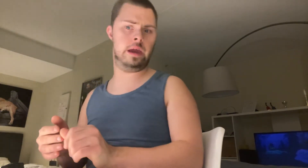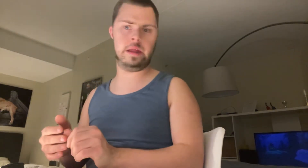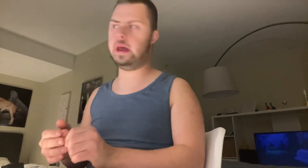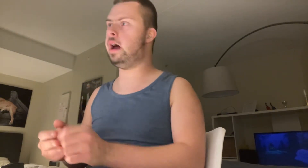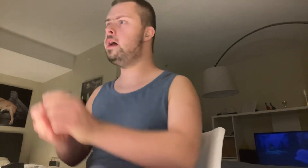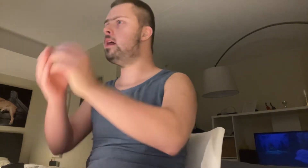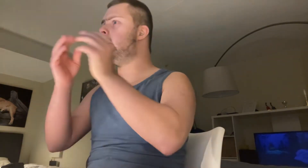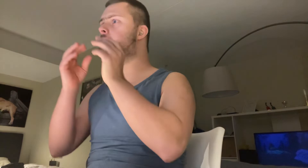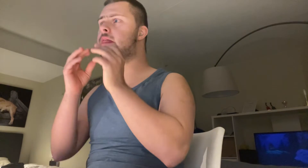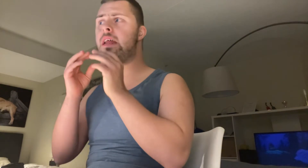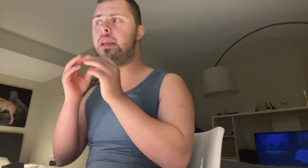det.